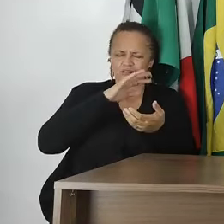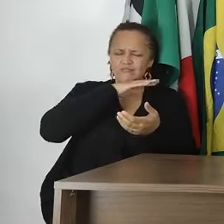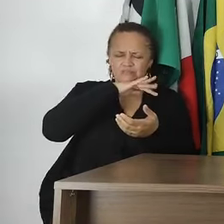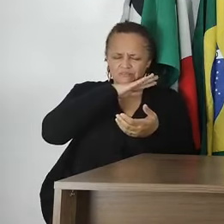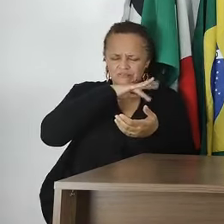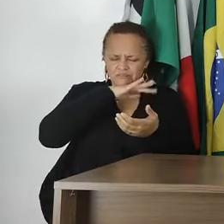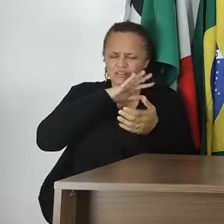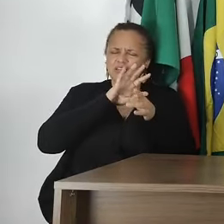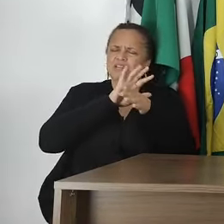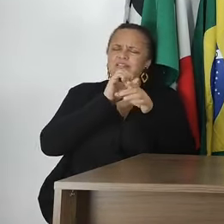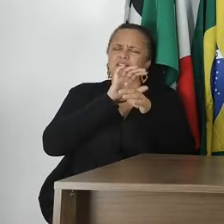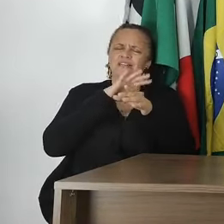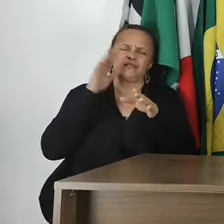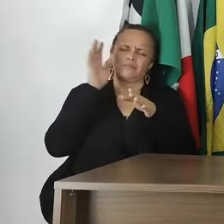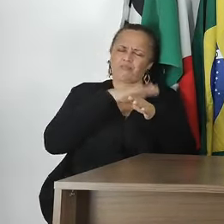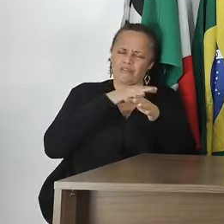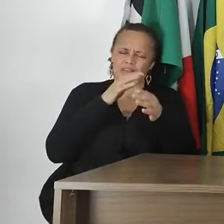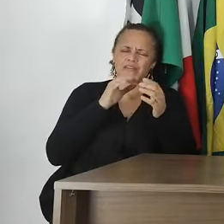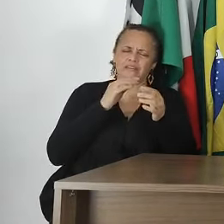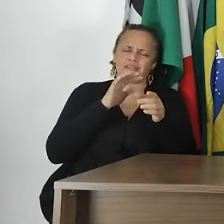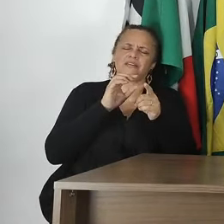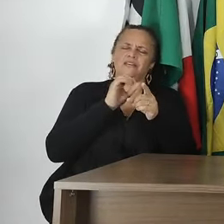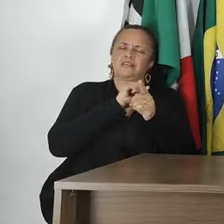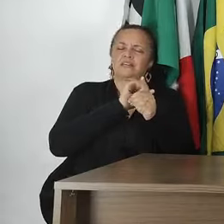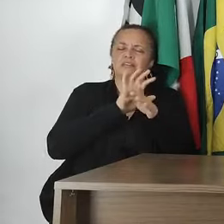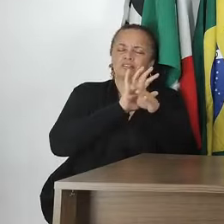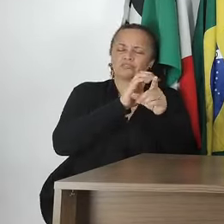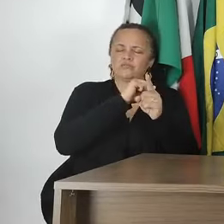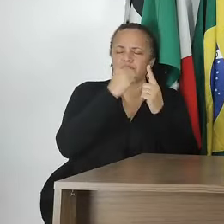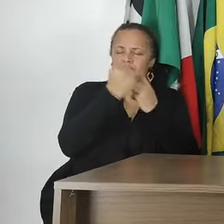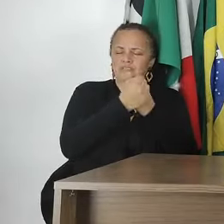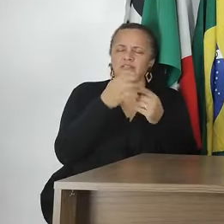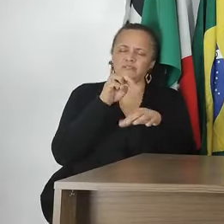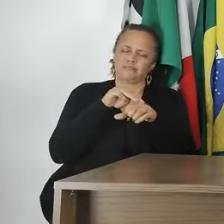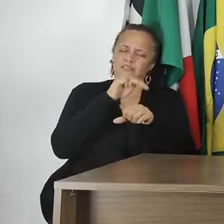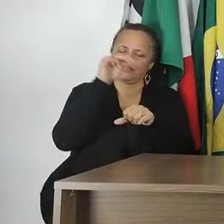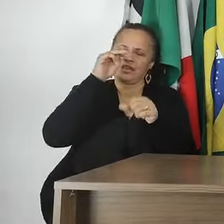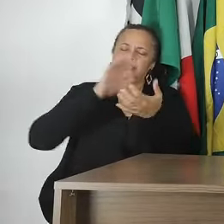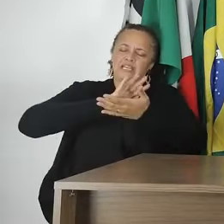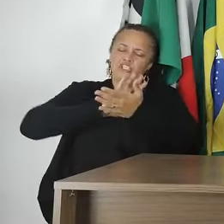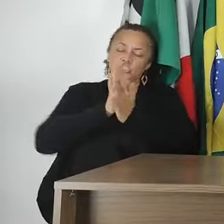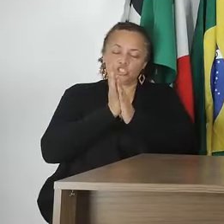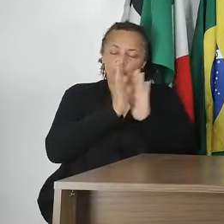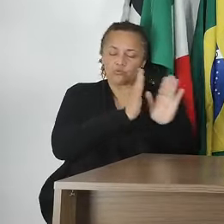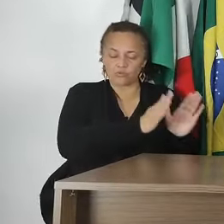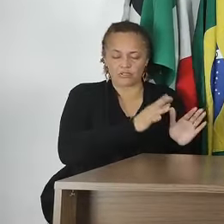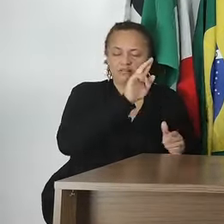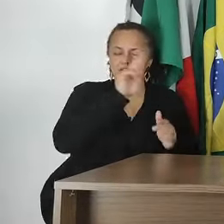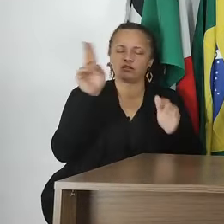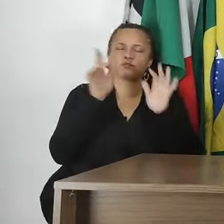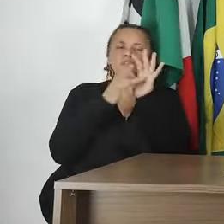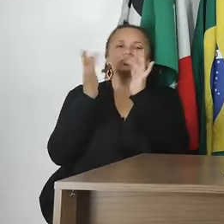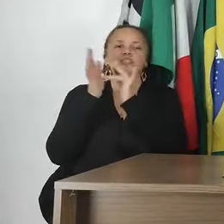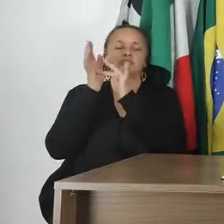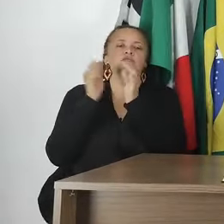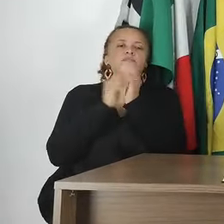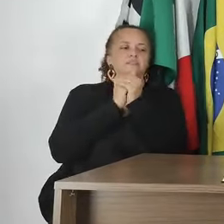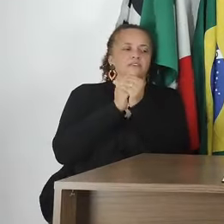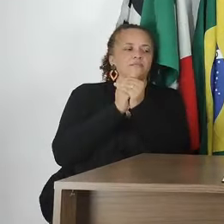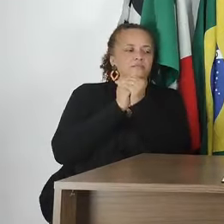ação social, contra a obra missionária, meu Pai, nós repreendemos e anulamos em nome de Jesus. Amém.